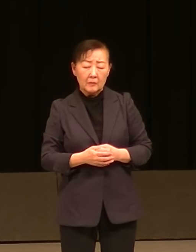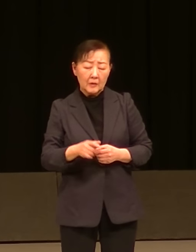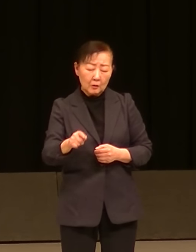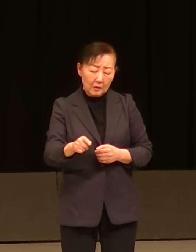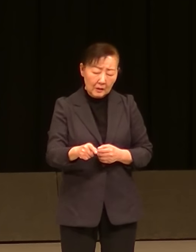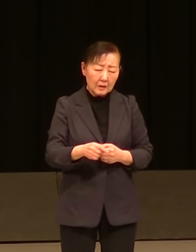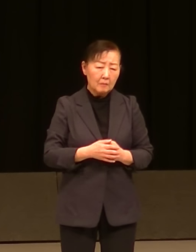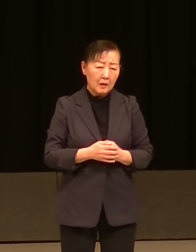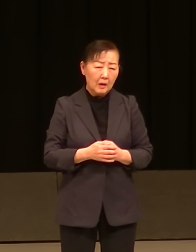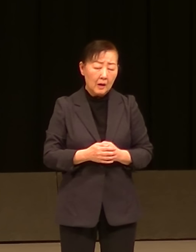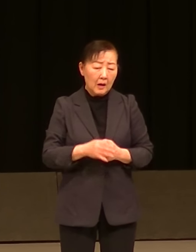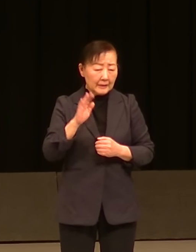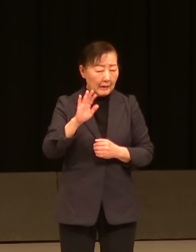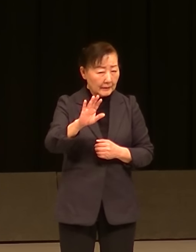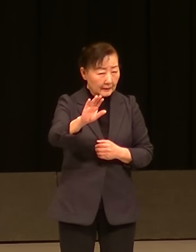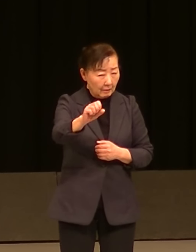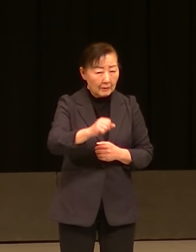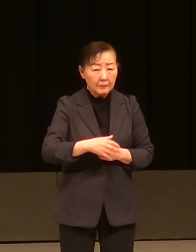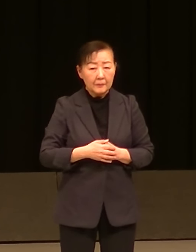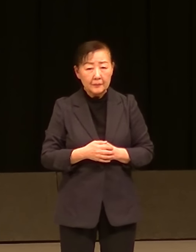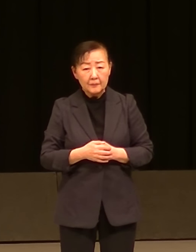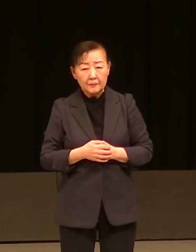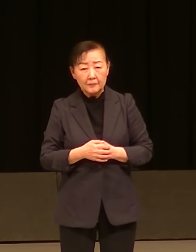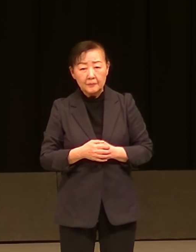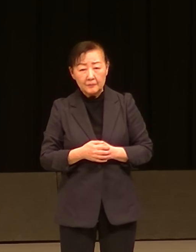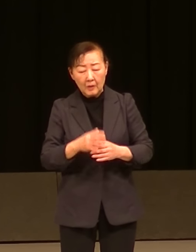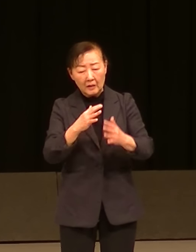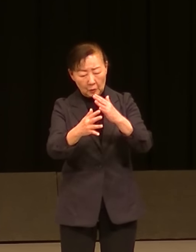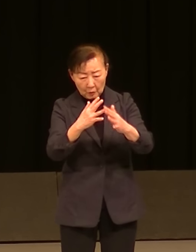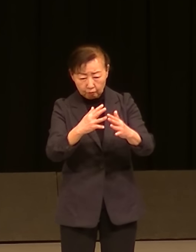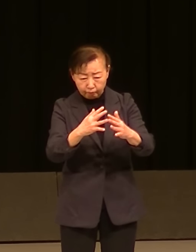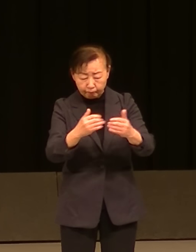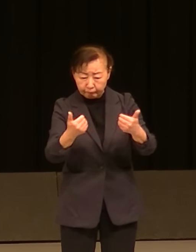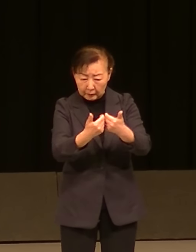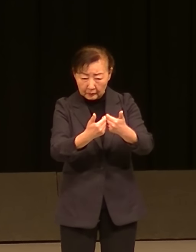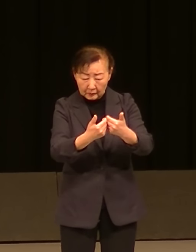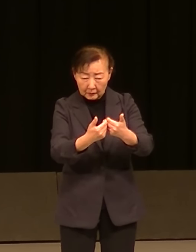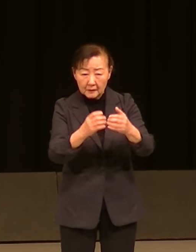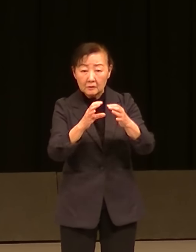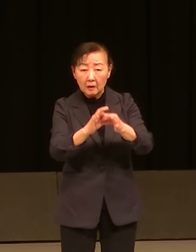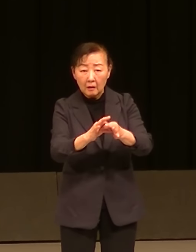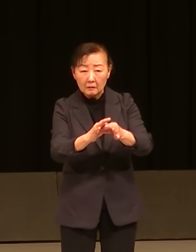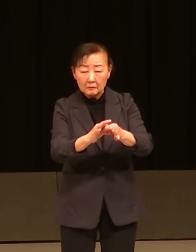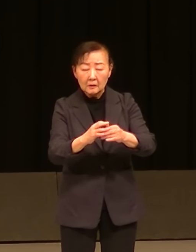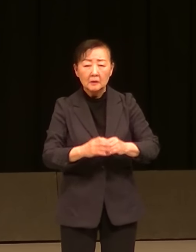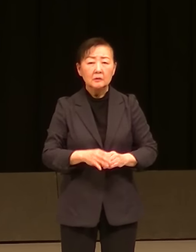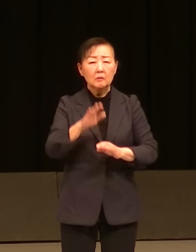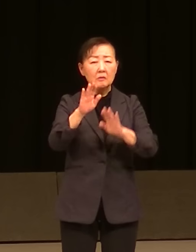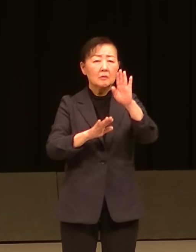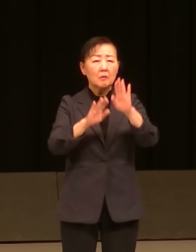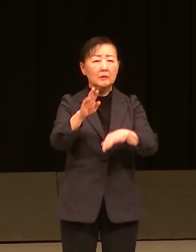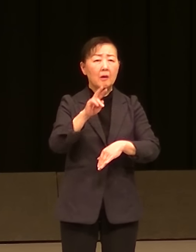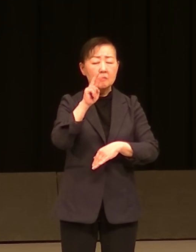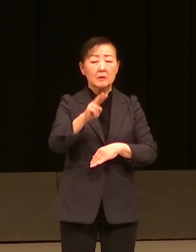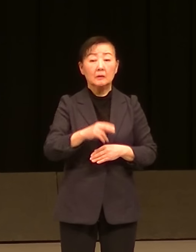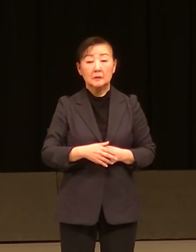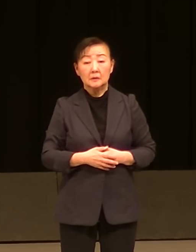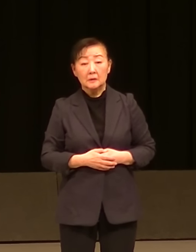ながっていって、やがては武力衝突につながる。その一連の展開を目の当たりにしたがゆえに、